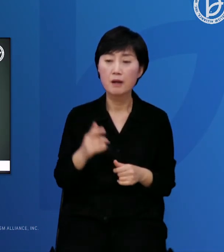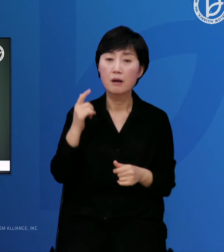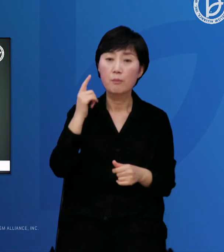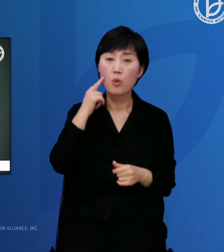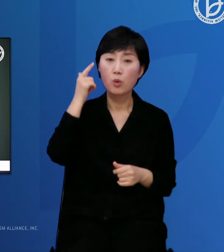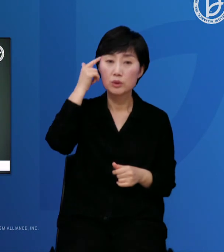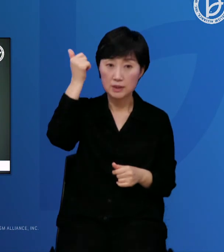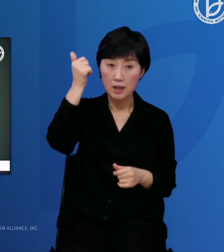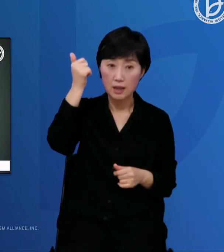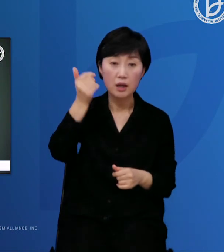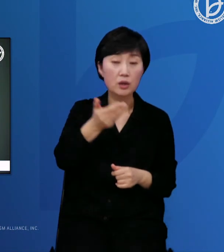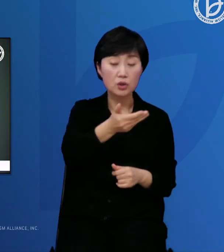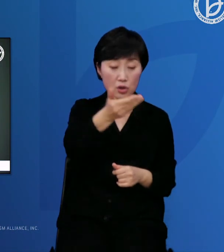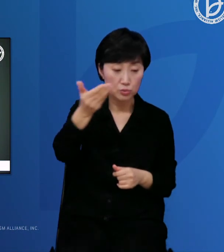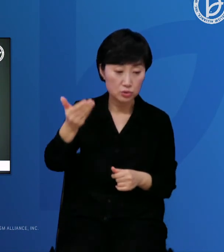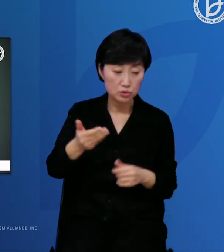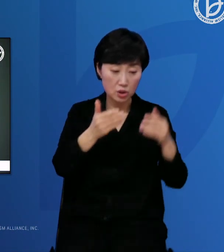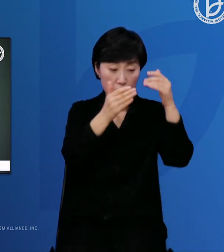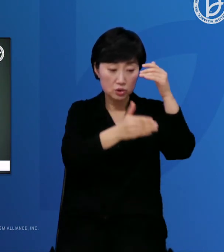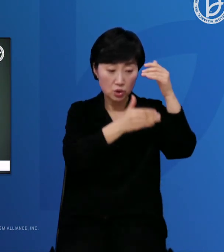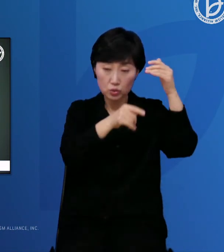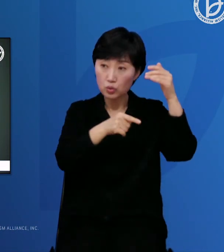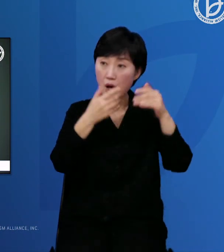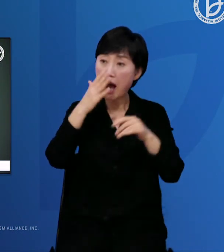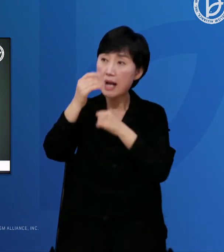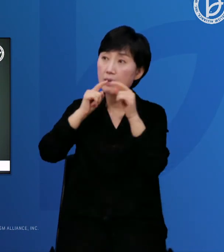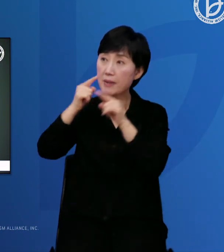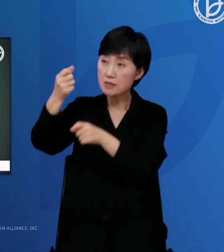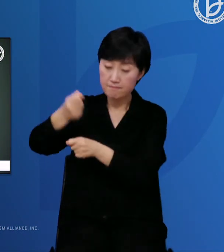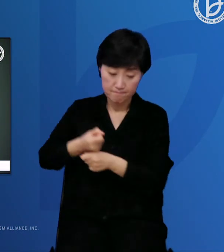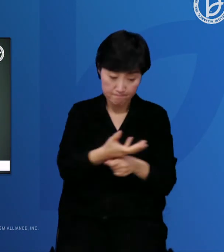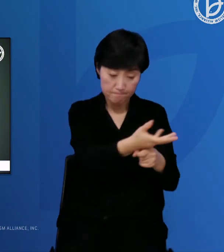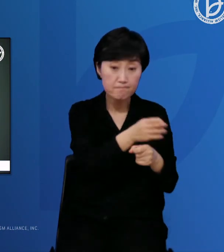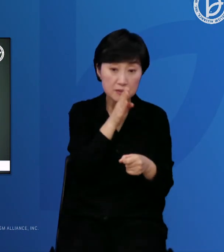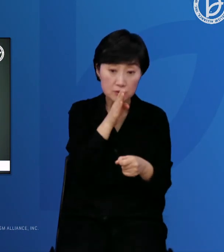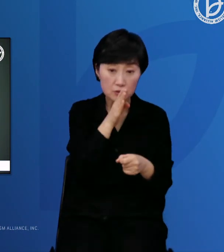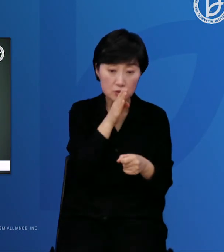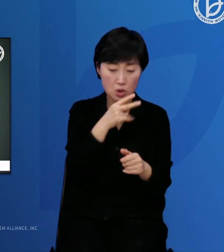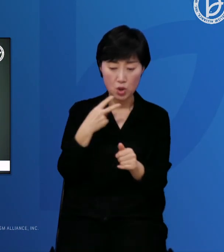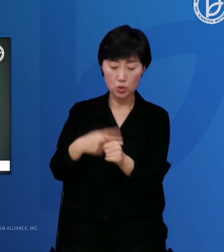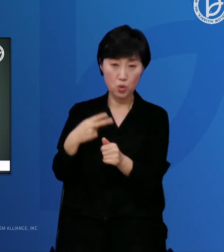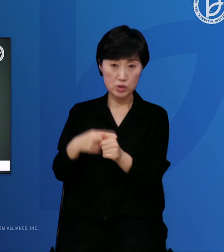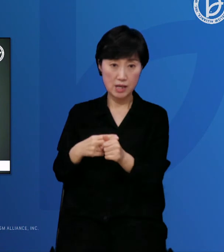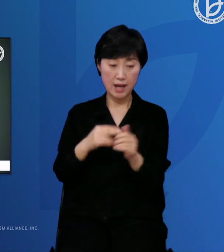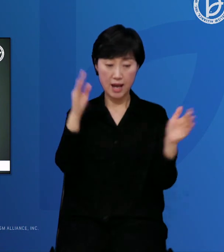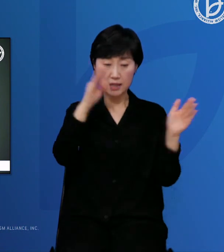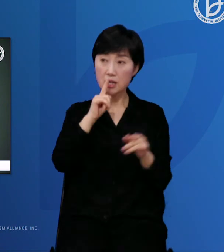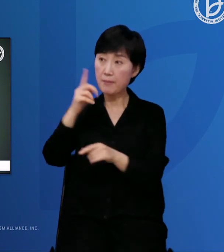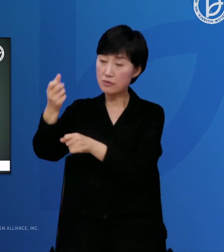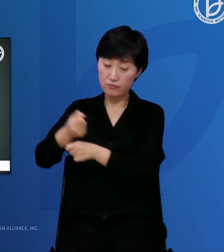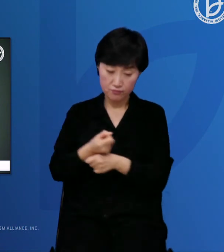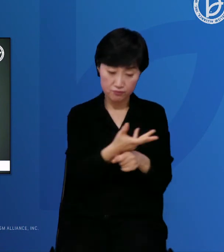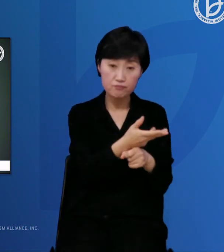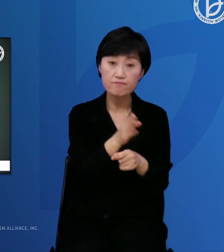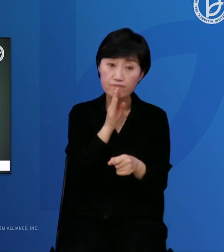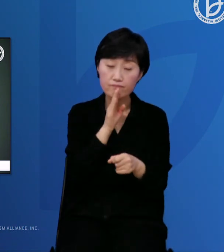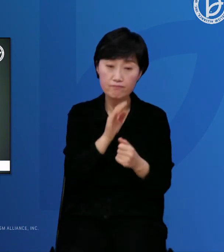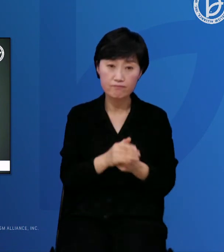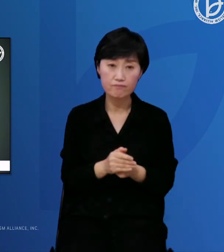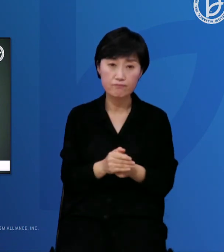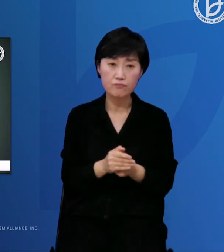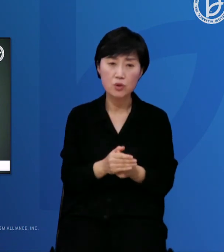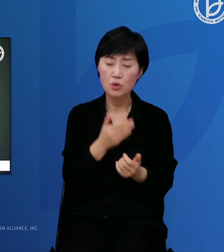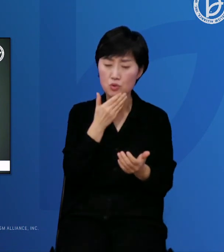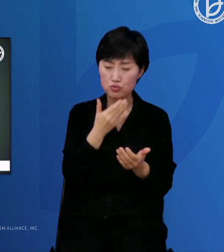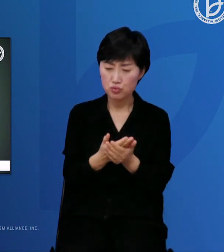목사는 교인들에게 메시지를 전하는 사람입니다. 교사는 학생들에게 메시지를 전하는 사람입니다.